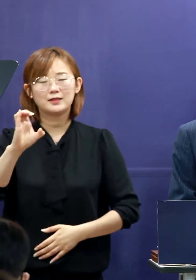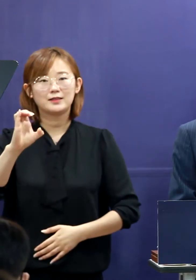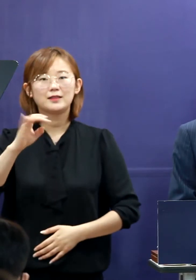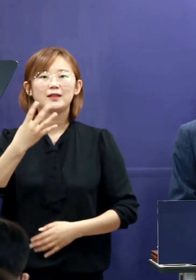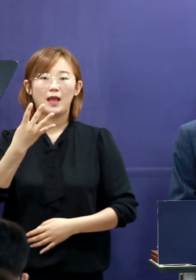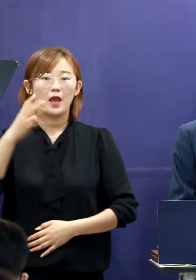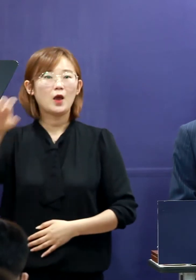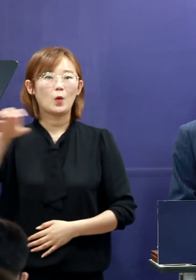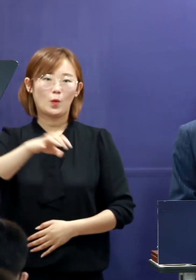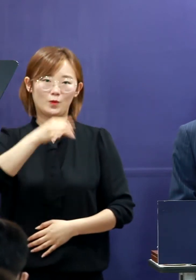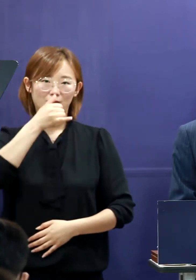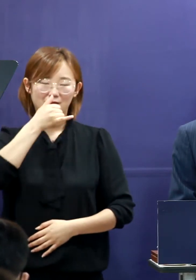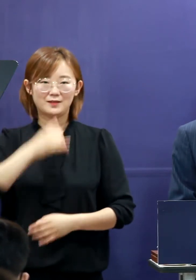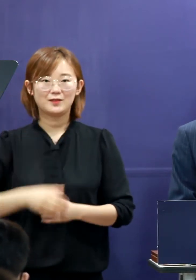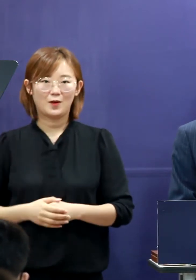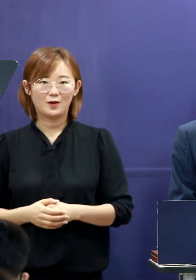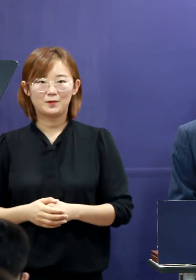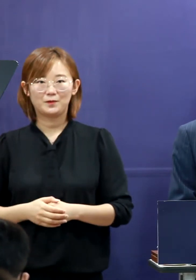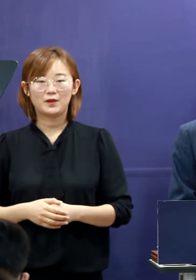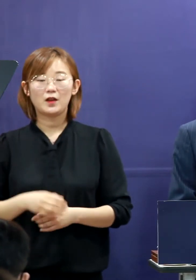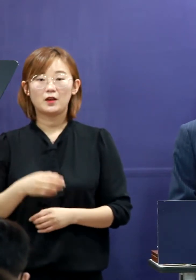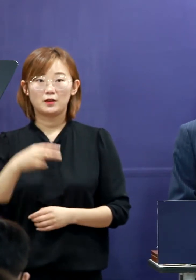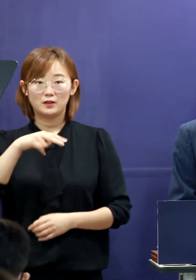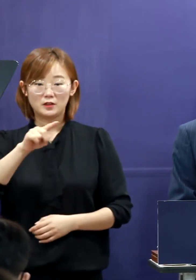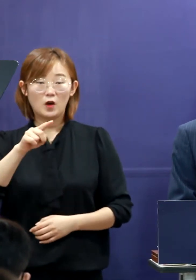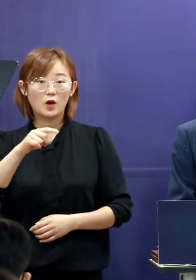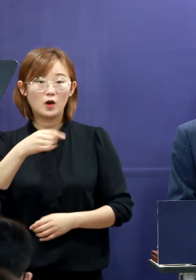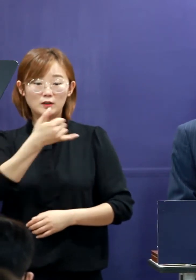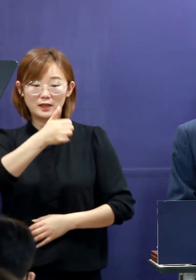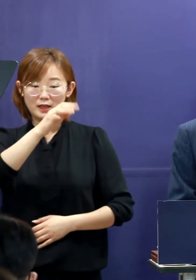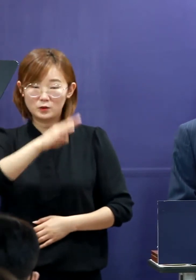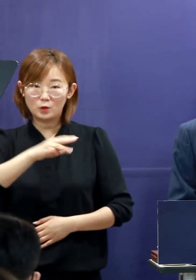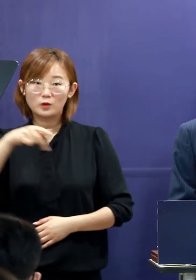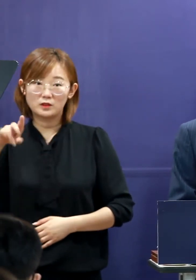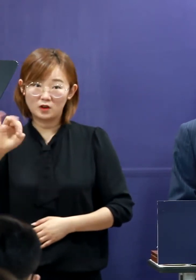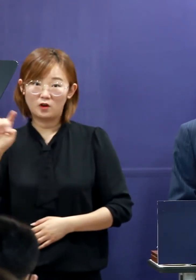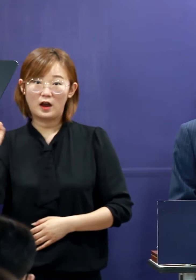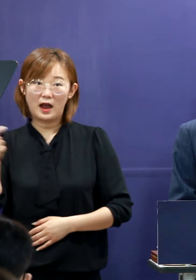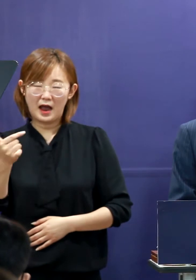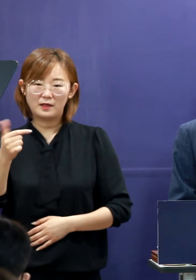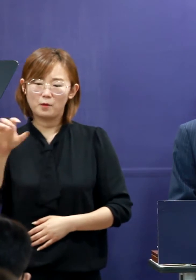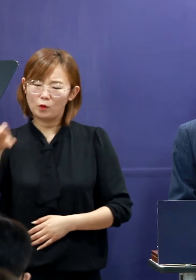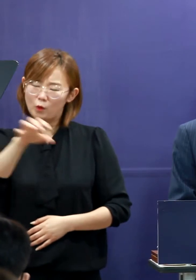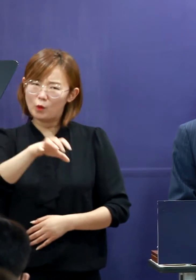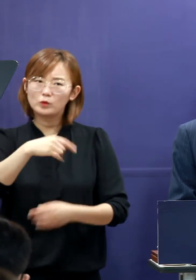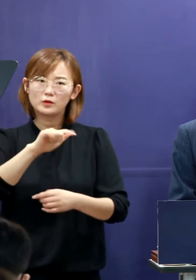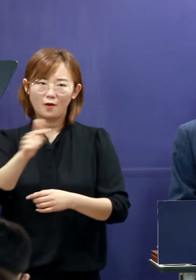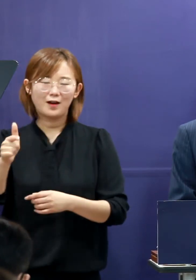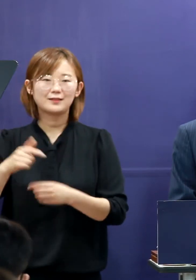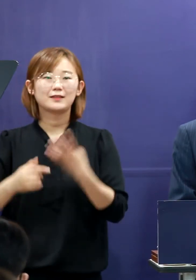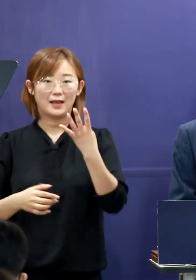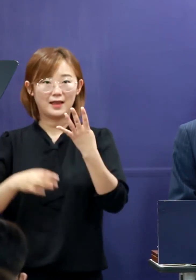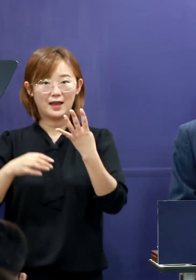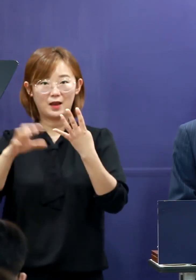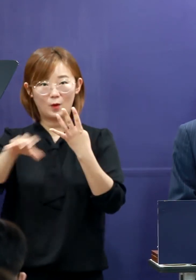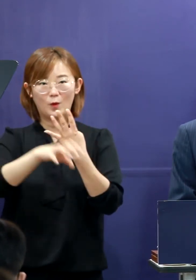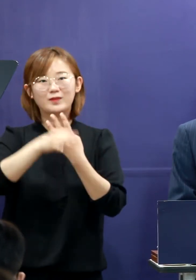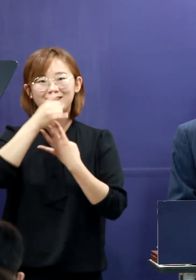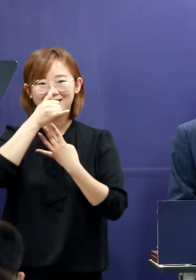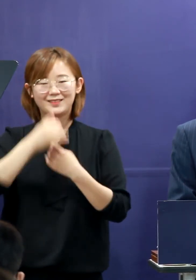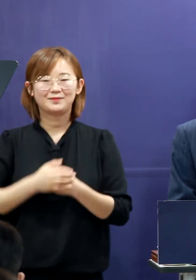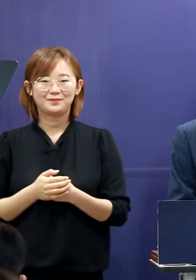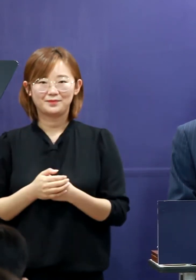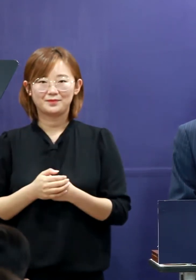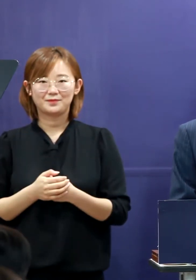서세종, 남세종, 남청주, 정안 이렇게 4군데가 있는데 우리 신도시 지역에서 보면은